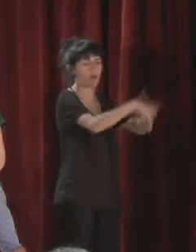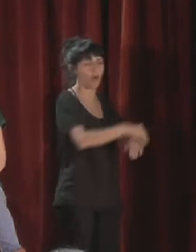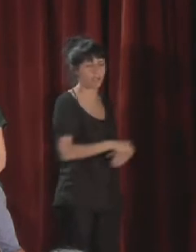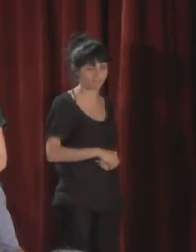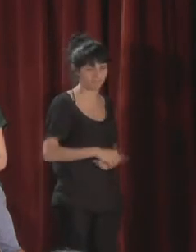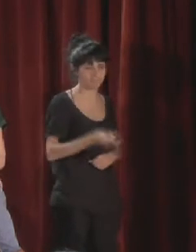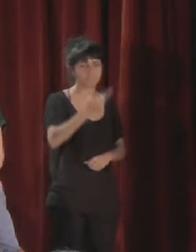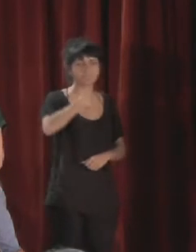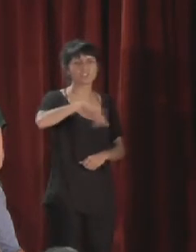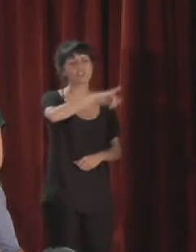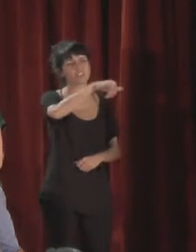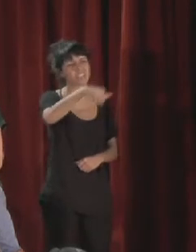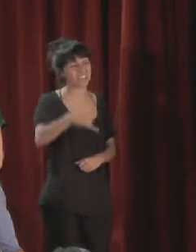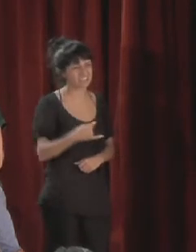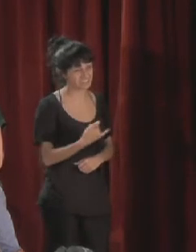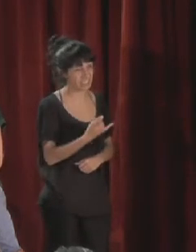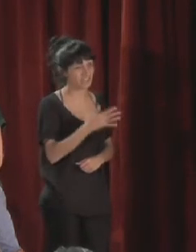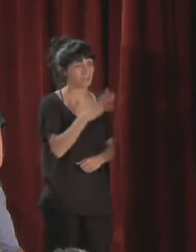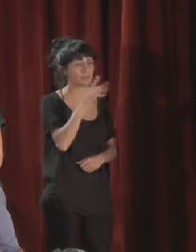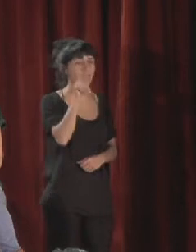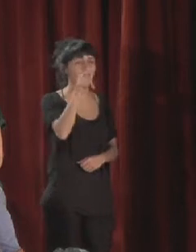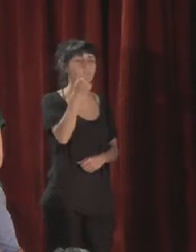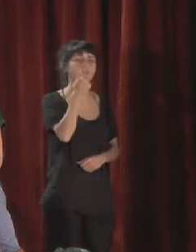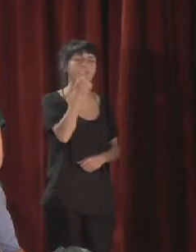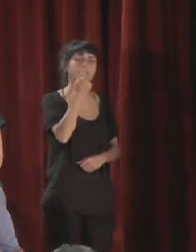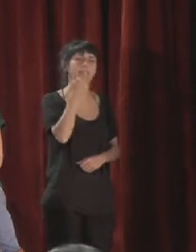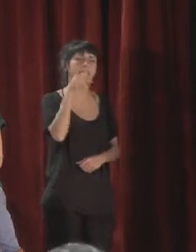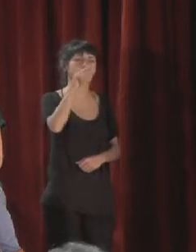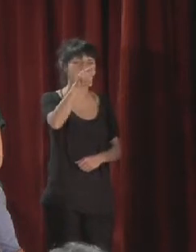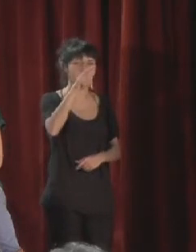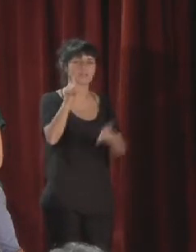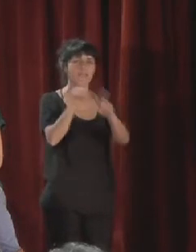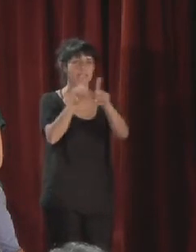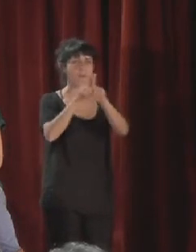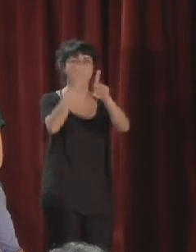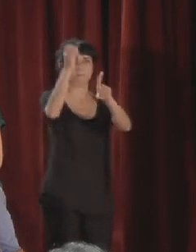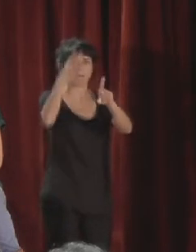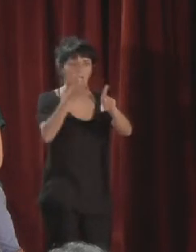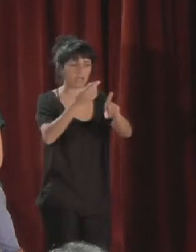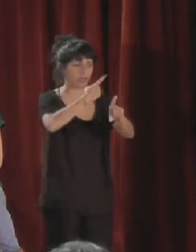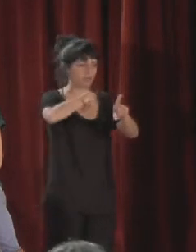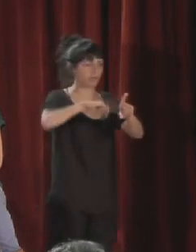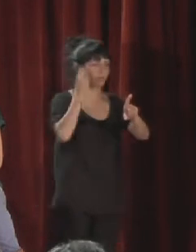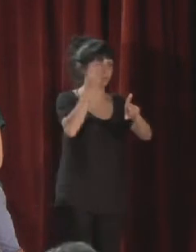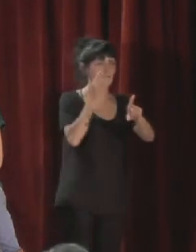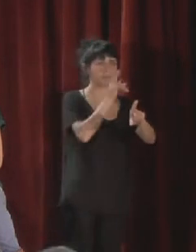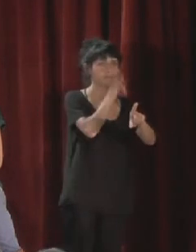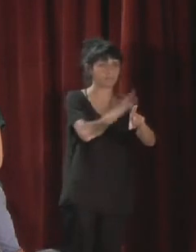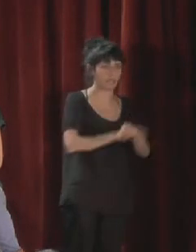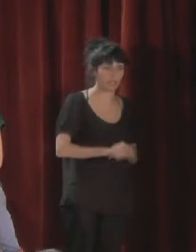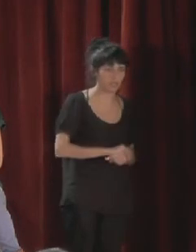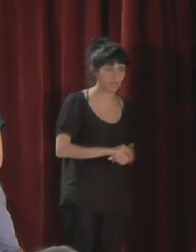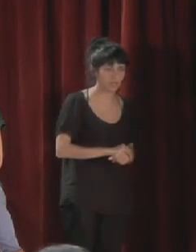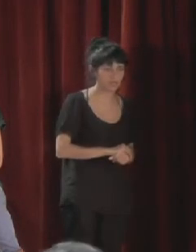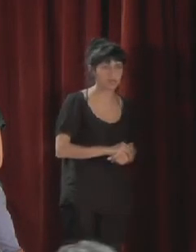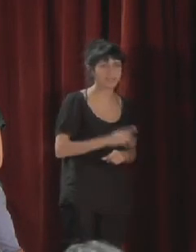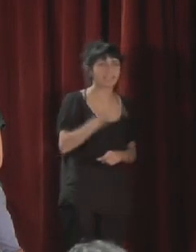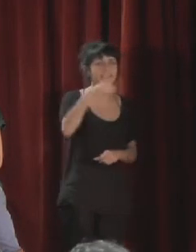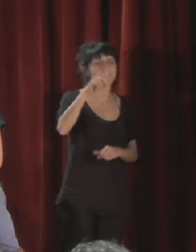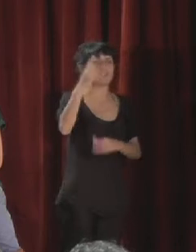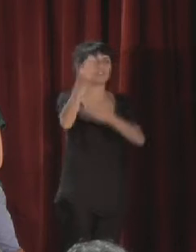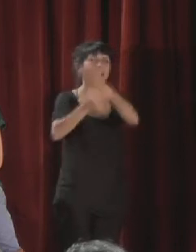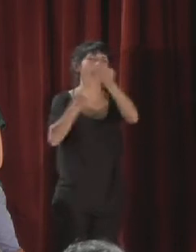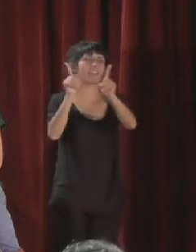cansos porque o que eles chaman acertos son erros. O que recoñecen como erros son crimes e o que omiten son